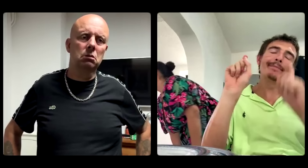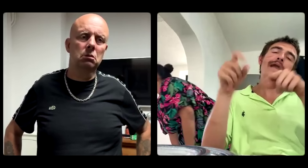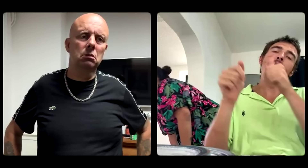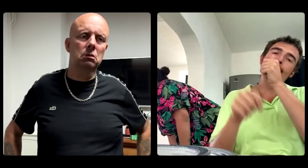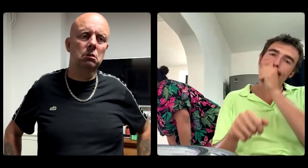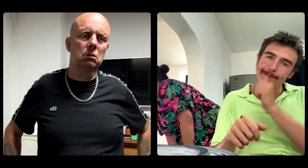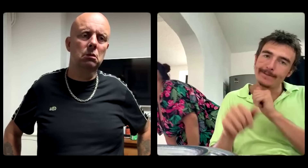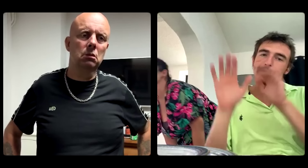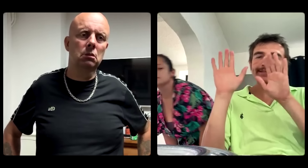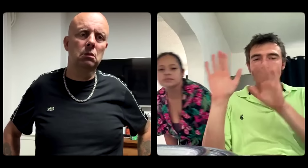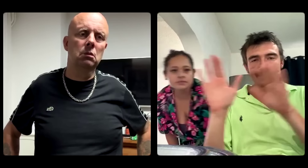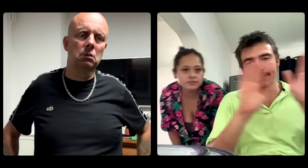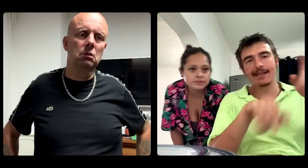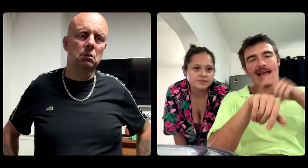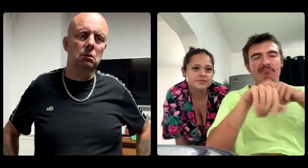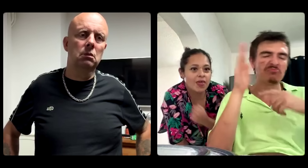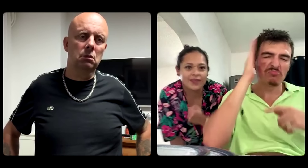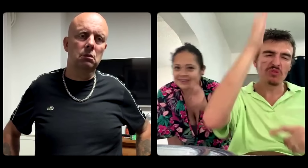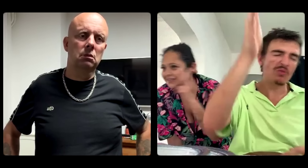Dus er is nog stress.